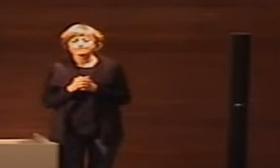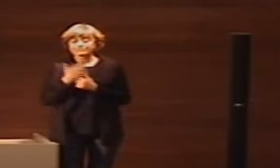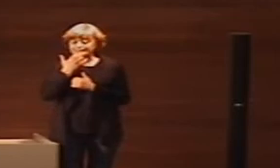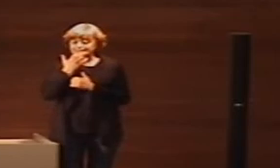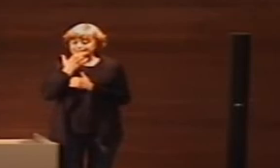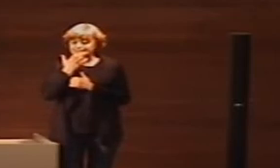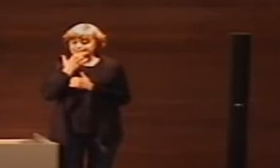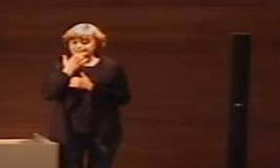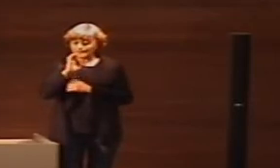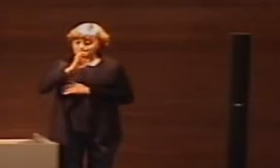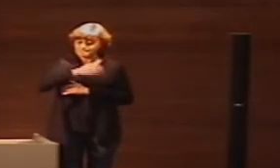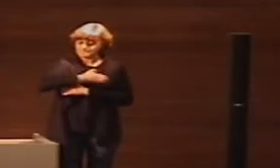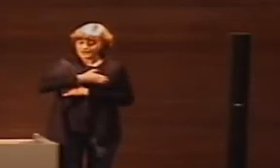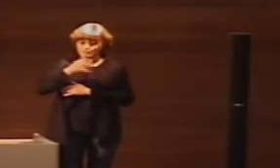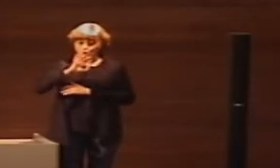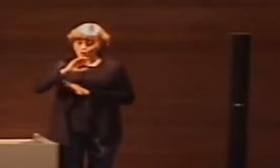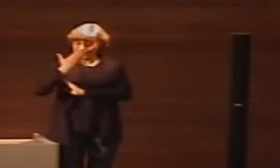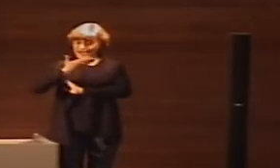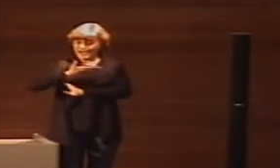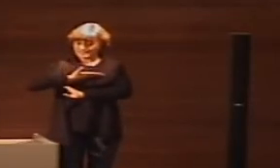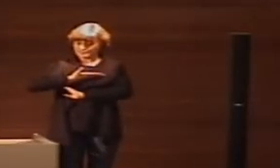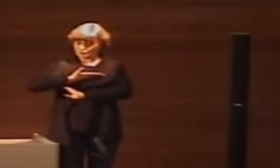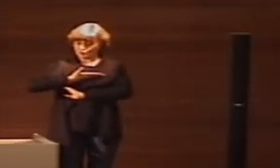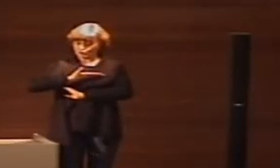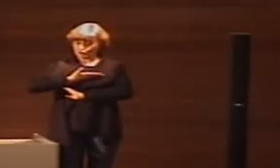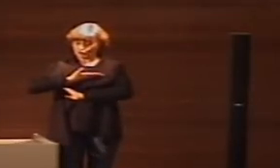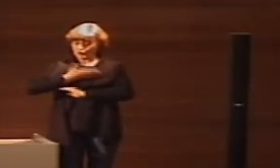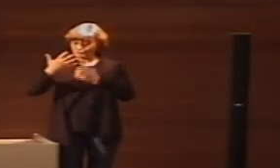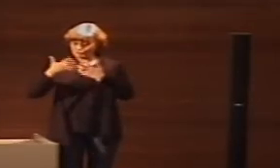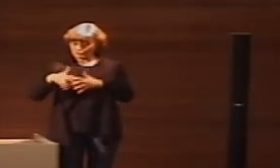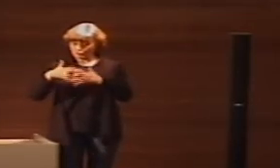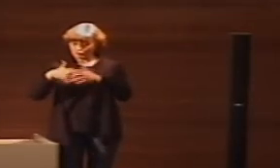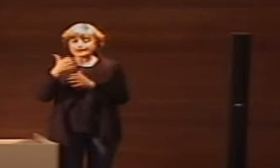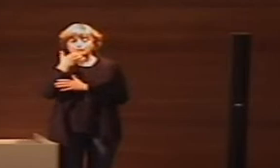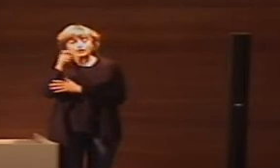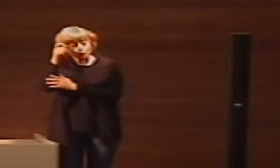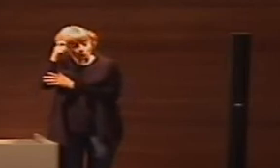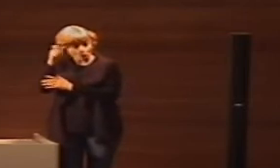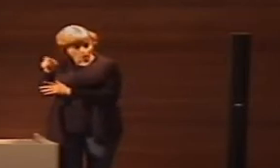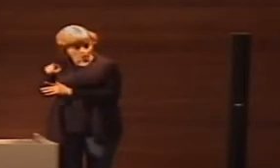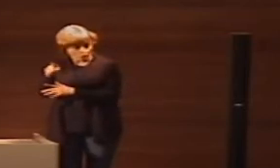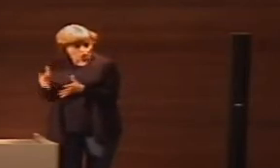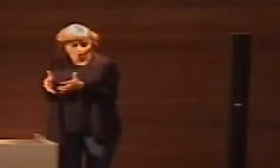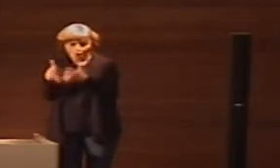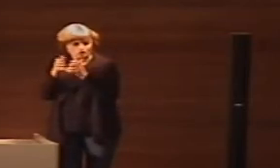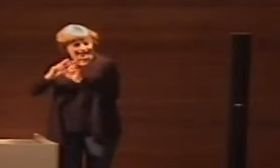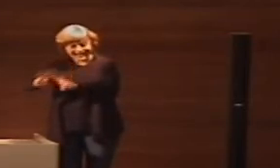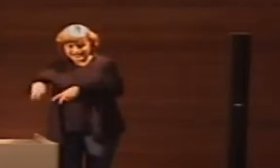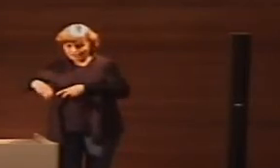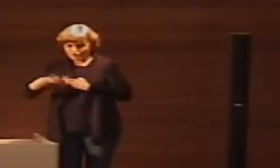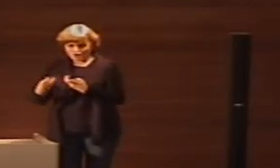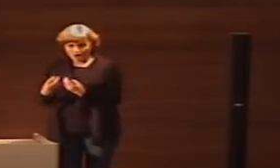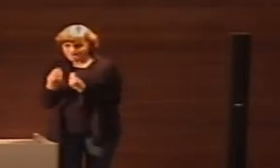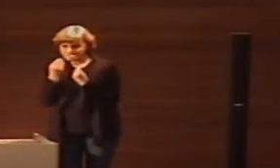penalización persiguen que aquellos municipios con un nivel de reciclaje superior o de recogida selectiva